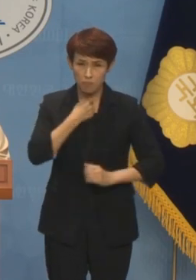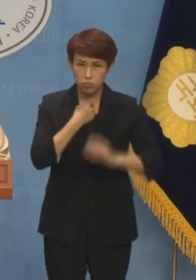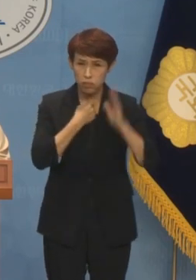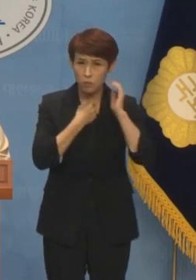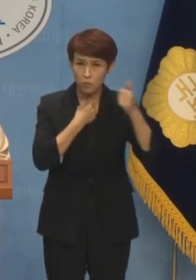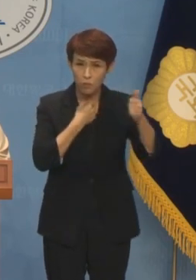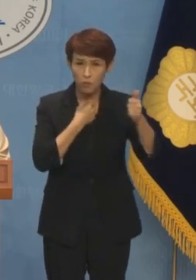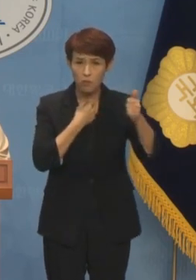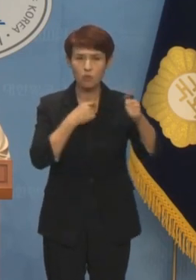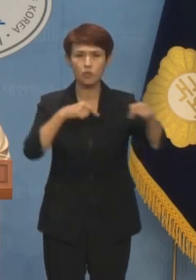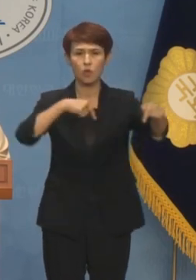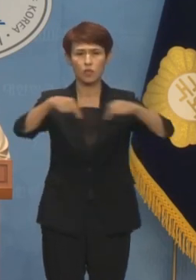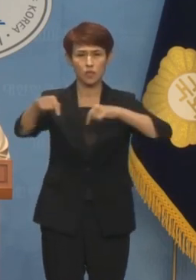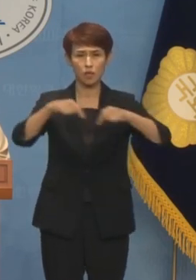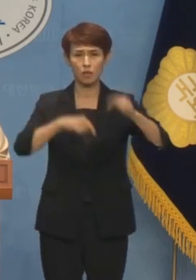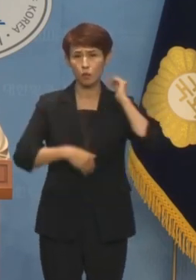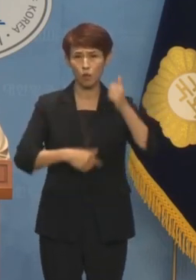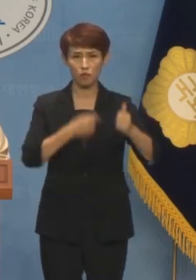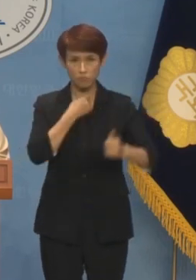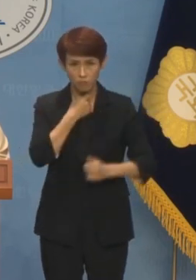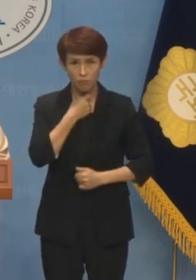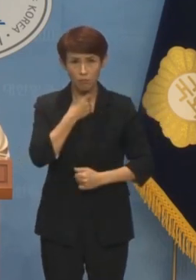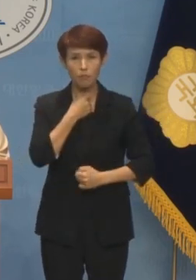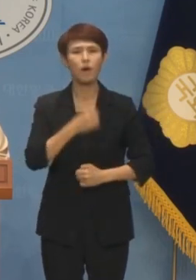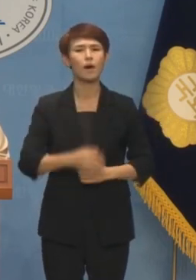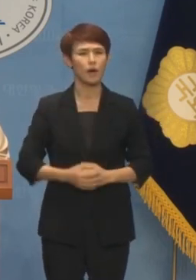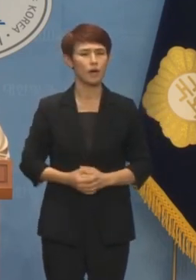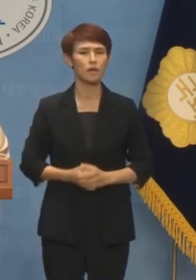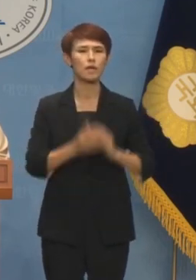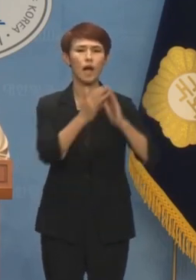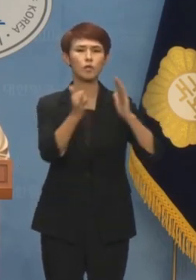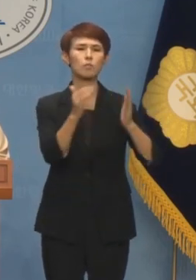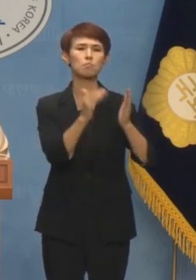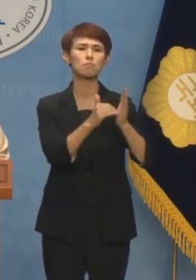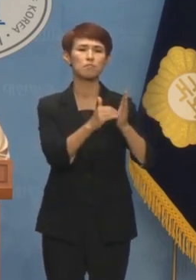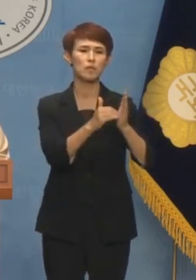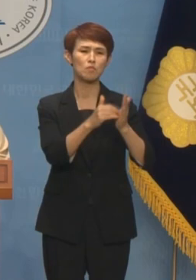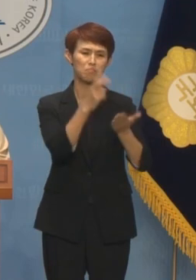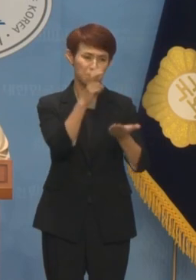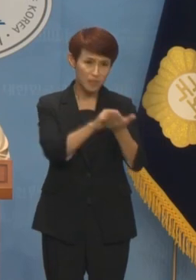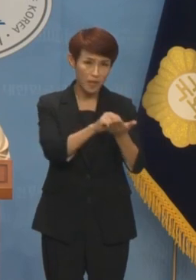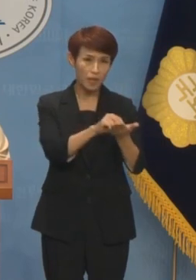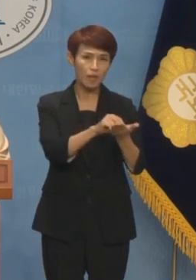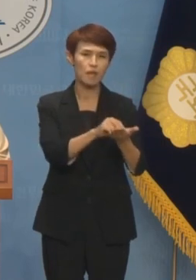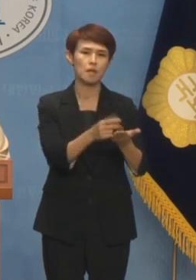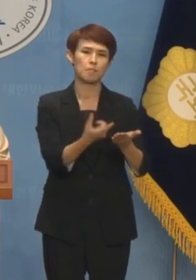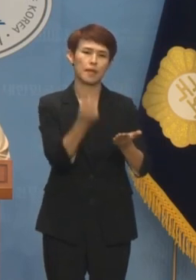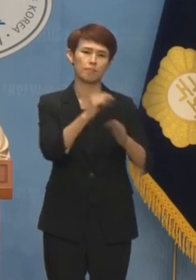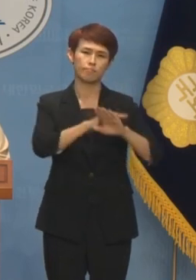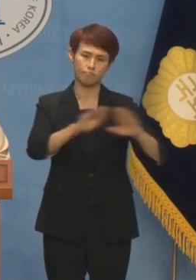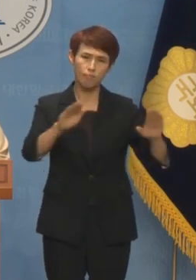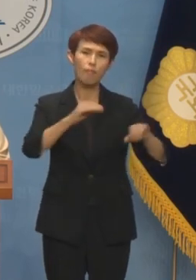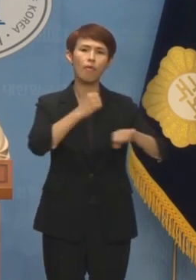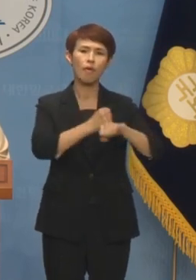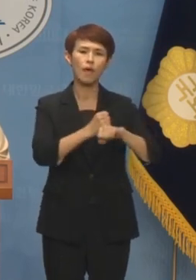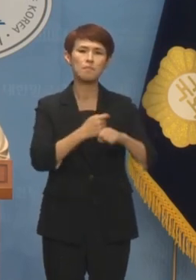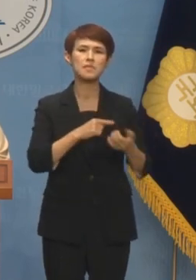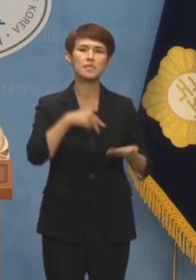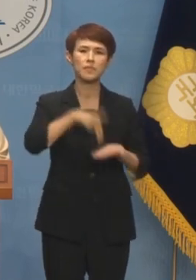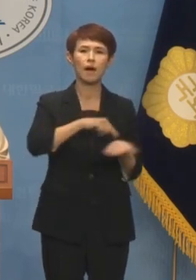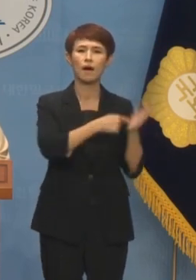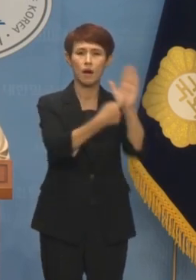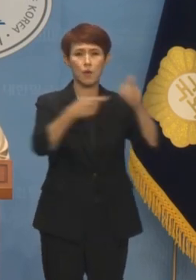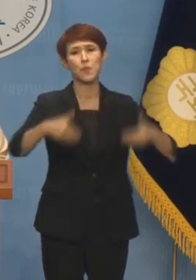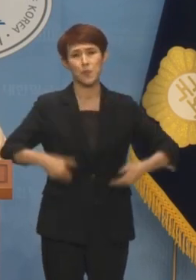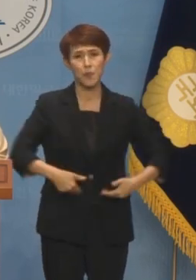대통령, 정치하는 대통령이 되겠다면 가족 비리 문제부터 속 시원히 입장을 발표해야